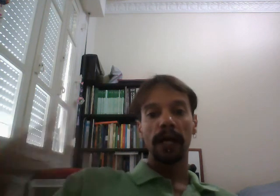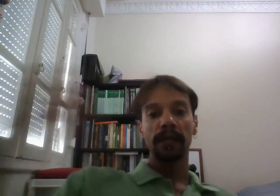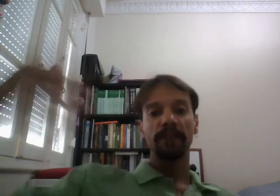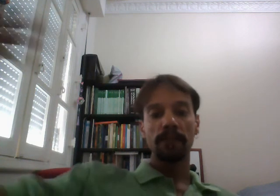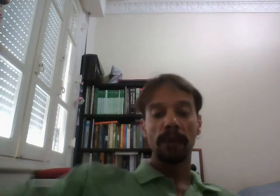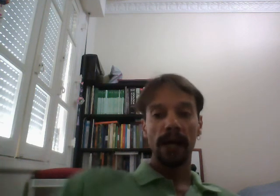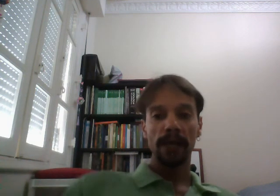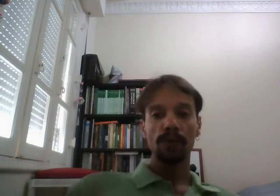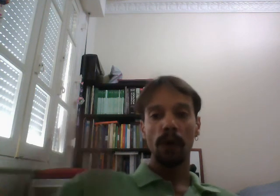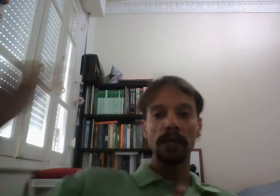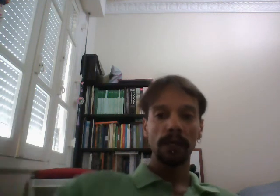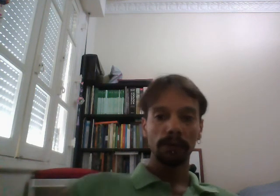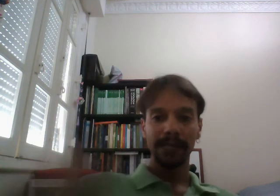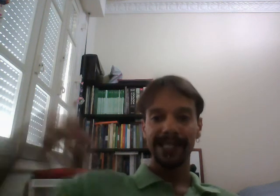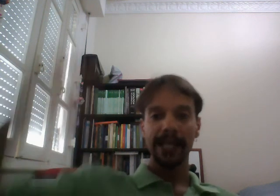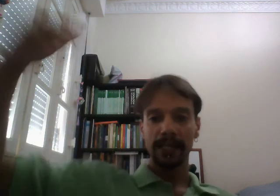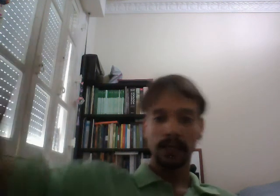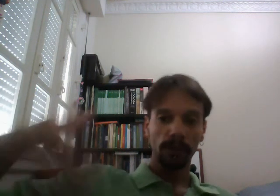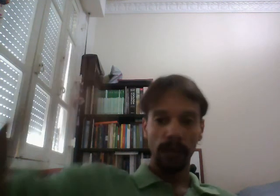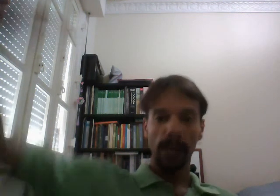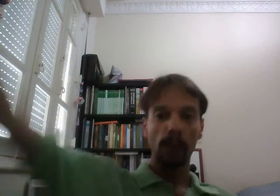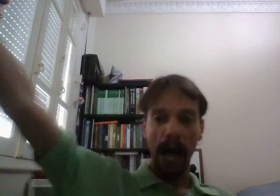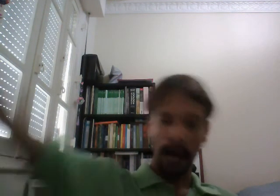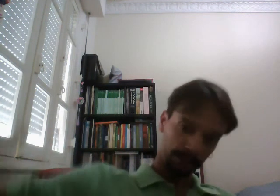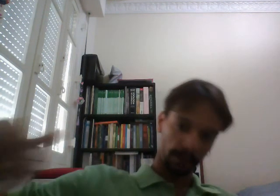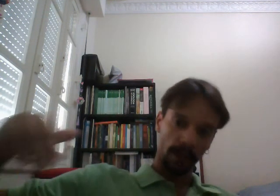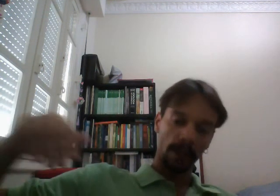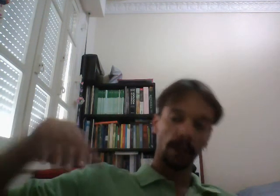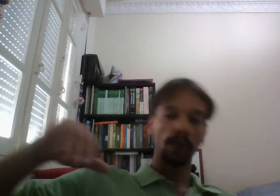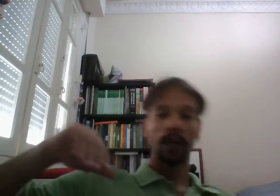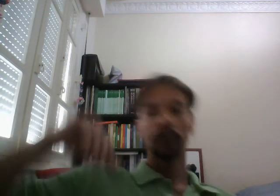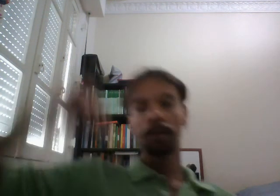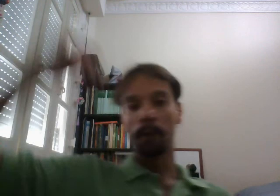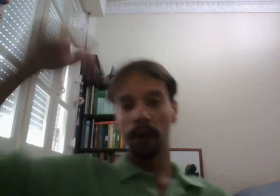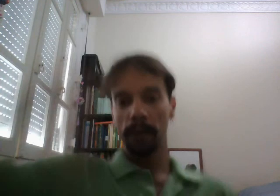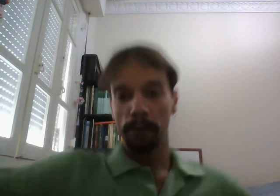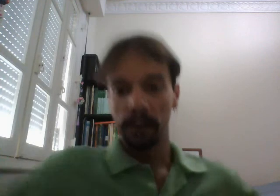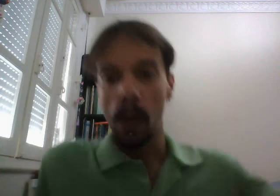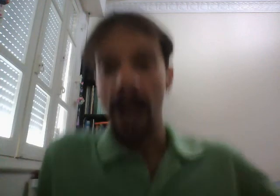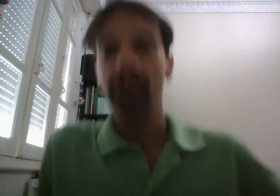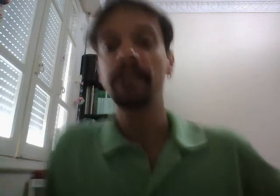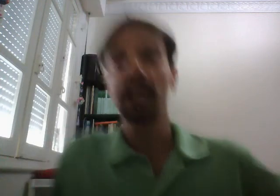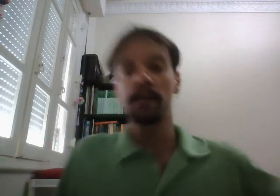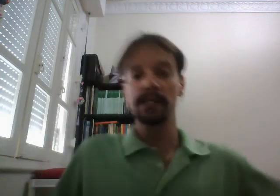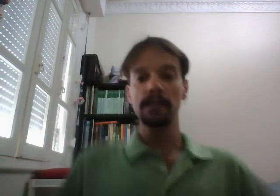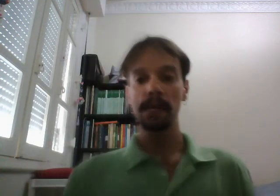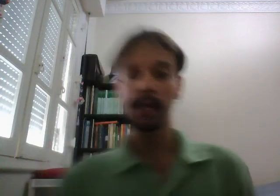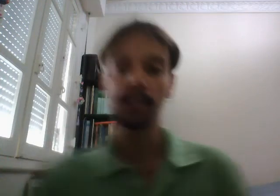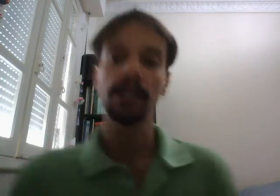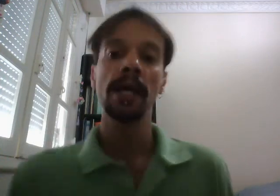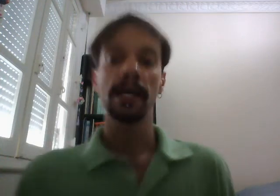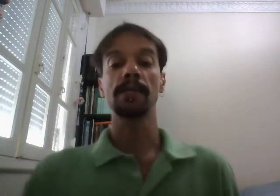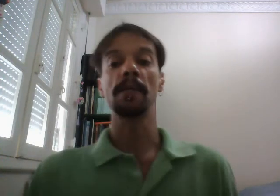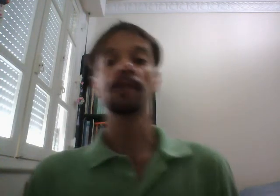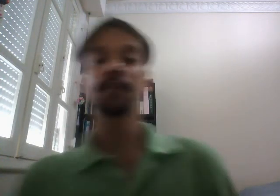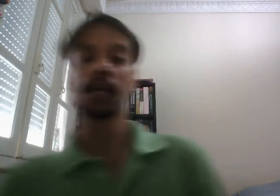proporcionar cada vez mais o aumento da seleção do alelo A. Então, um grão de pólen que portar o A vai gerar uma semente. Essa semente vai